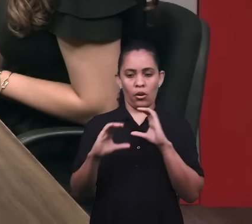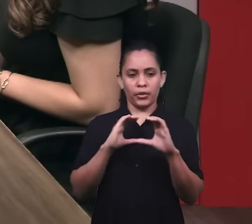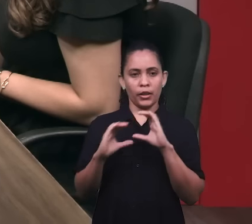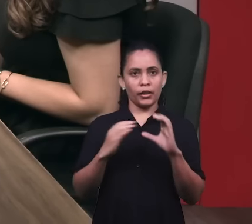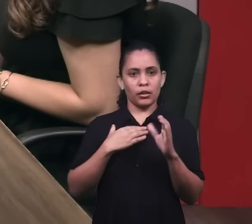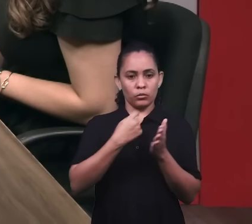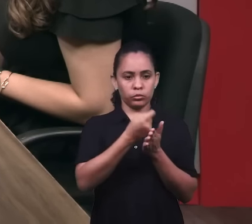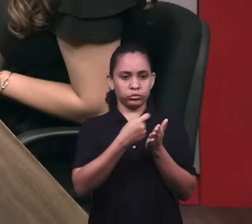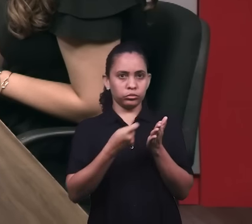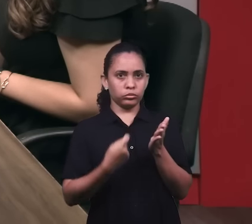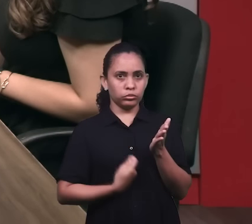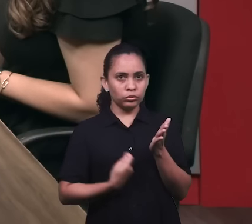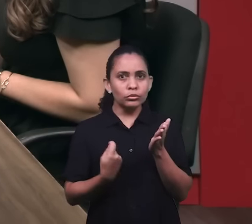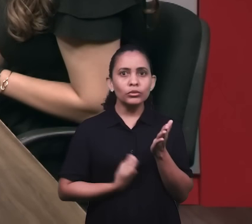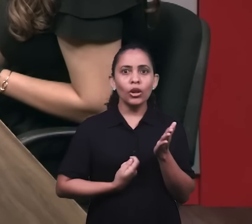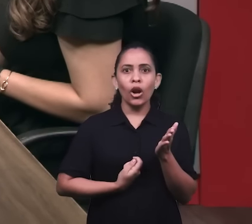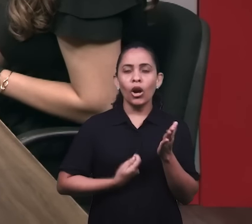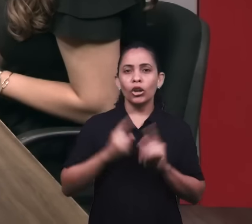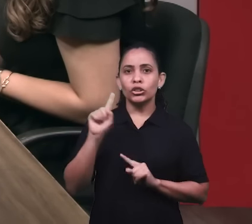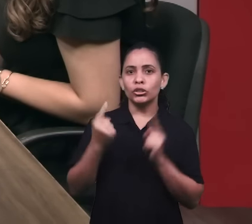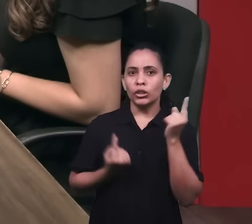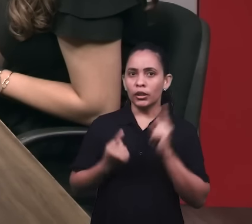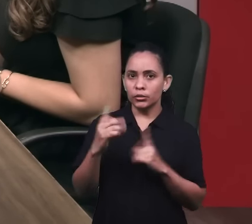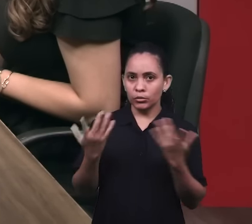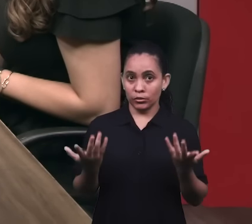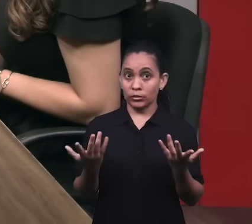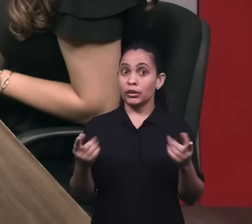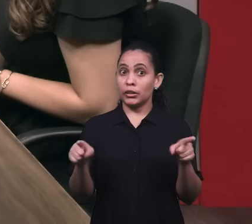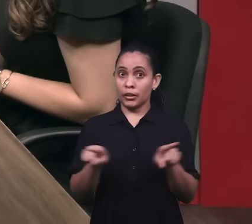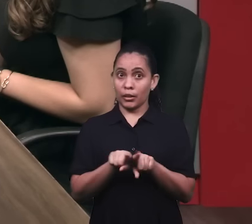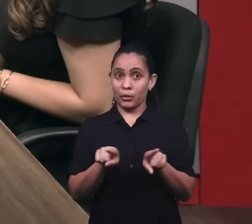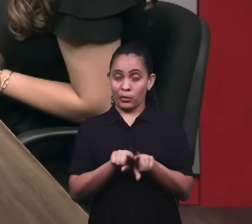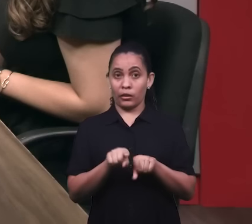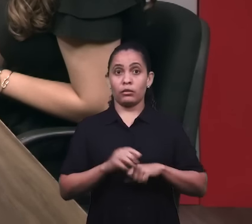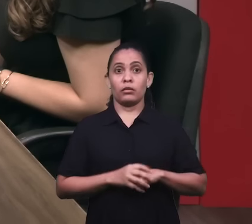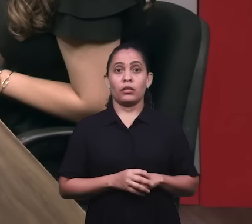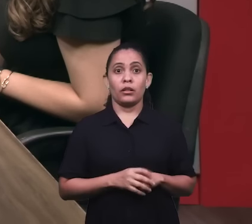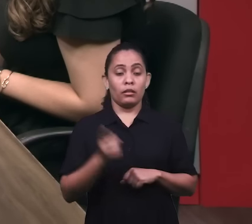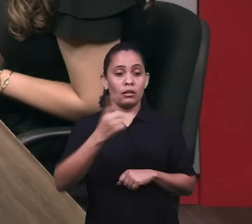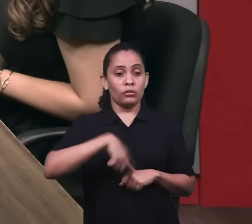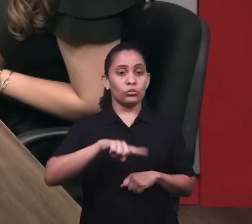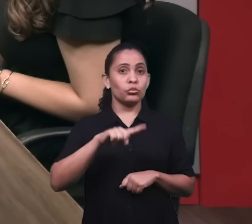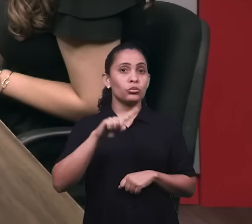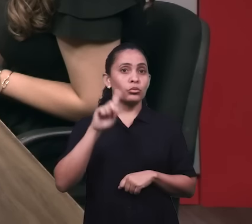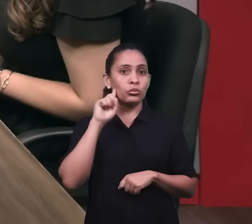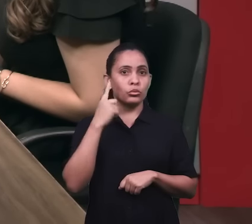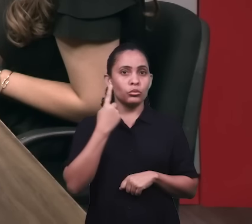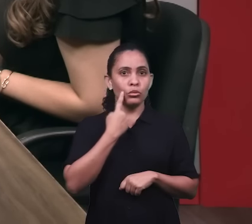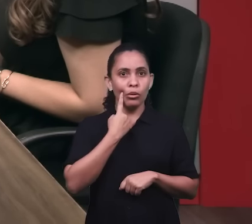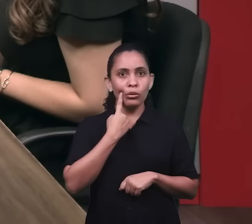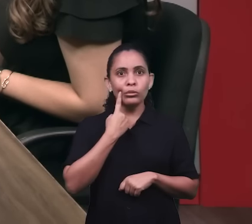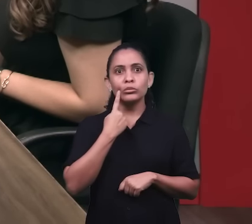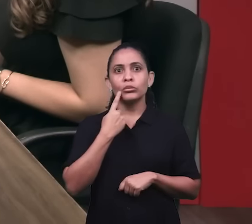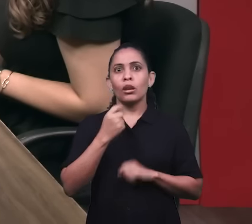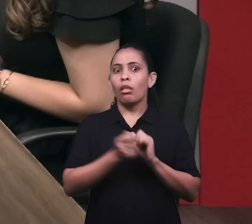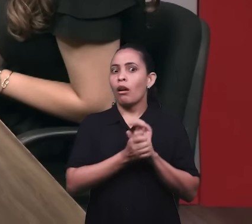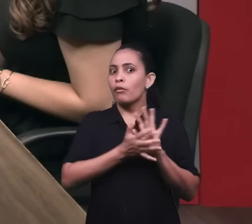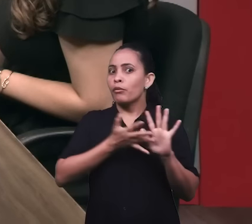via escrita ou mímica. Então, assim, até para os próprios surdos, que são mais fluentes, tem uma certa dificuldade de